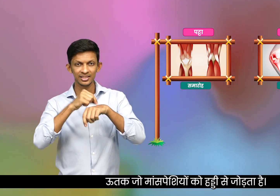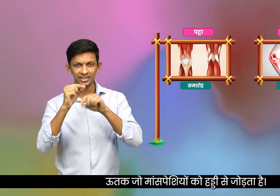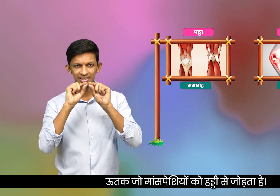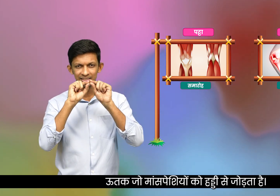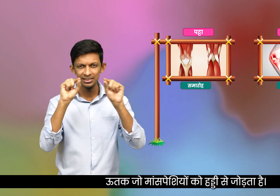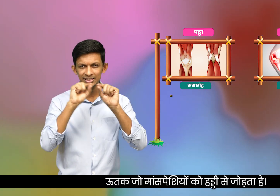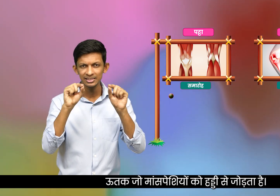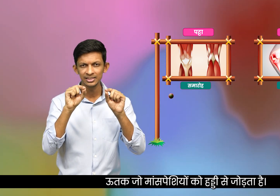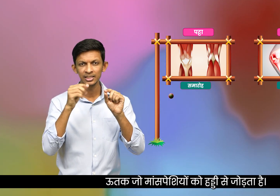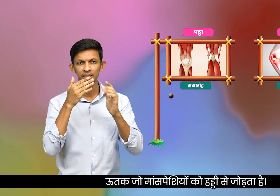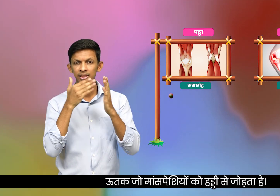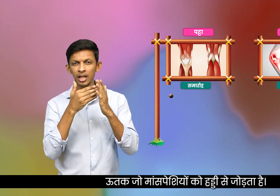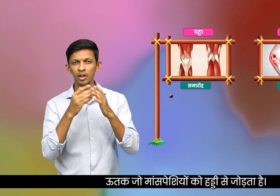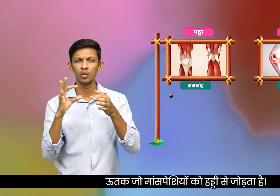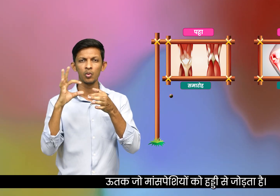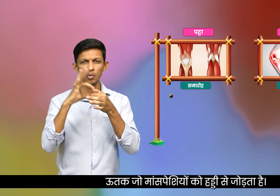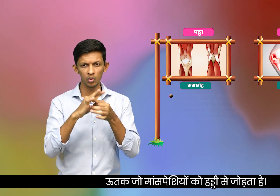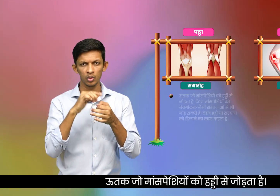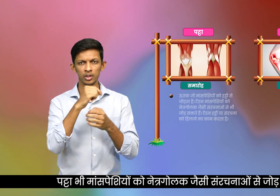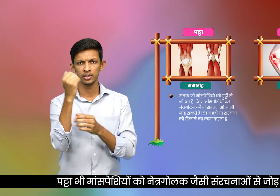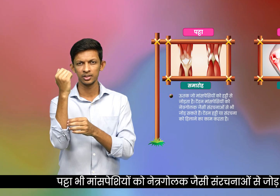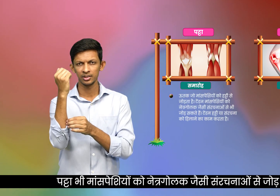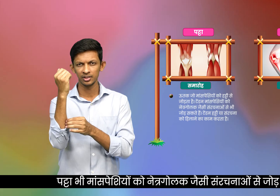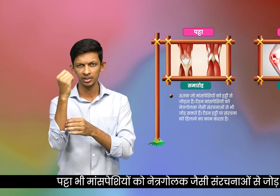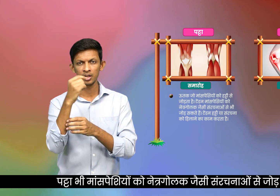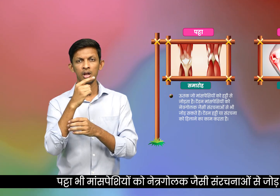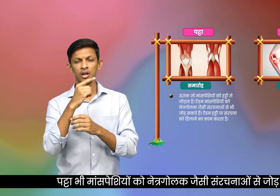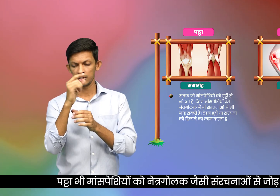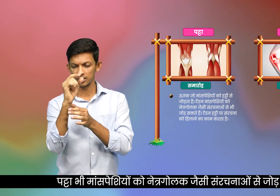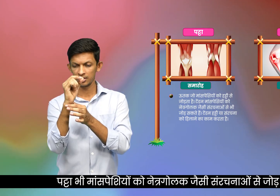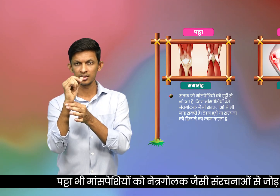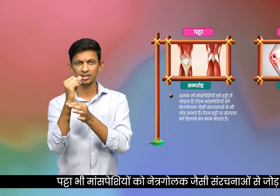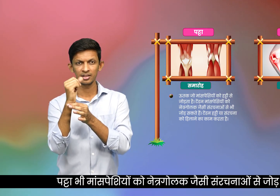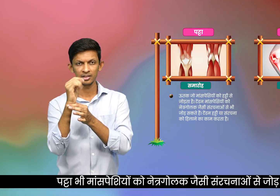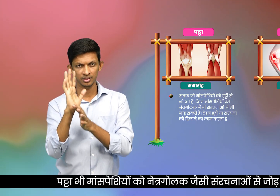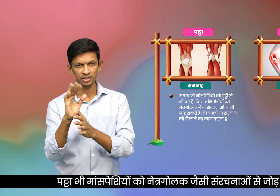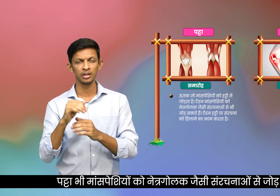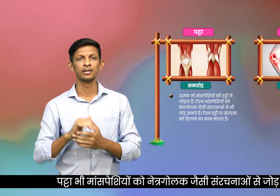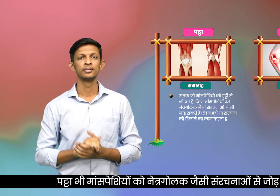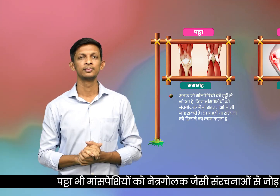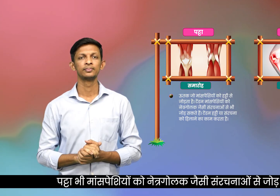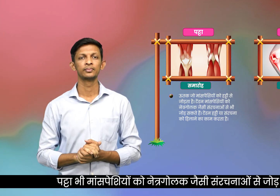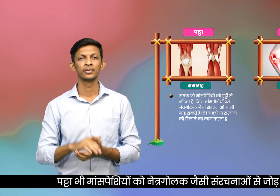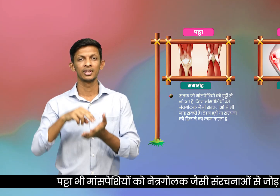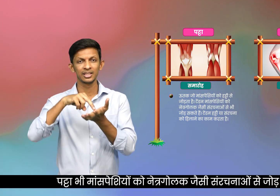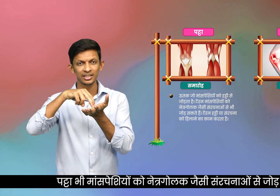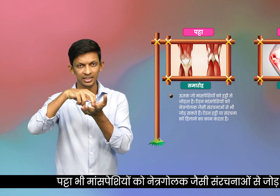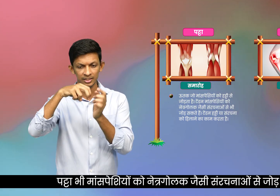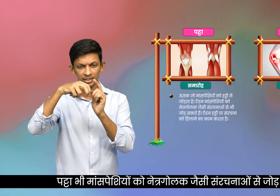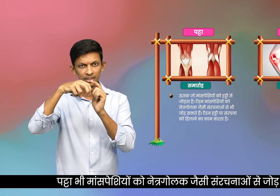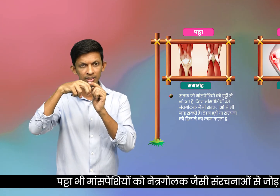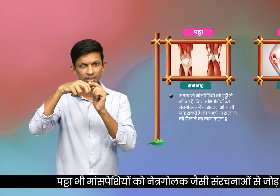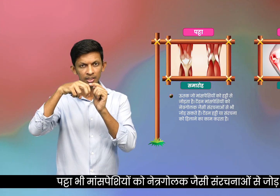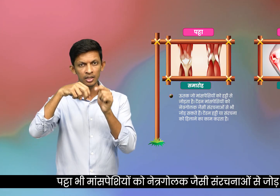ऊतक जो मांसपेशियों को हड्डी से जोड़ता है। पट्टा भी मांसपेशियों को नेत्र गोलक जैसी संरचनाओं से